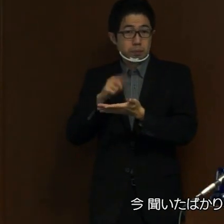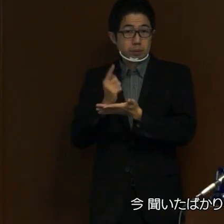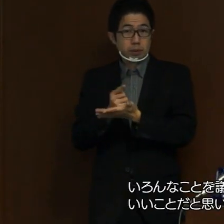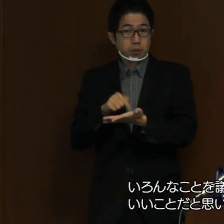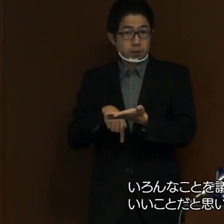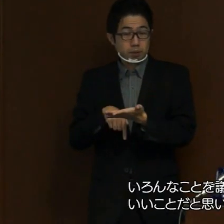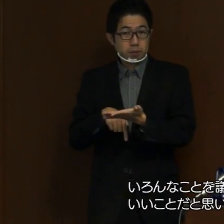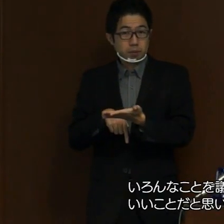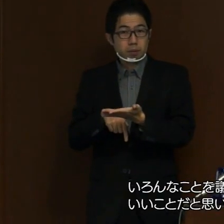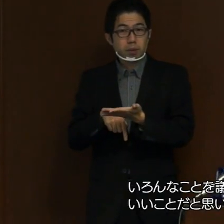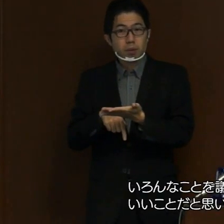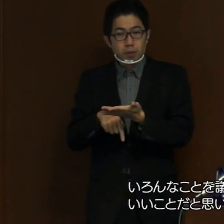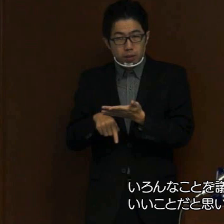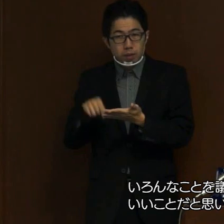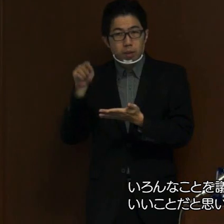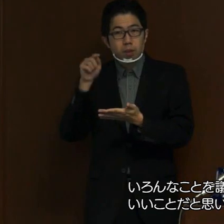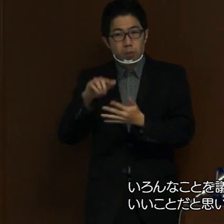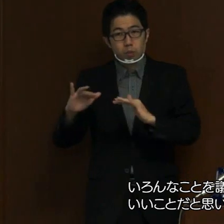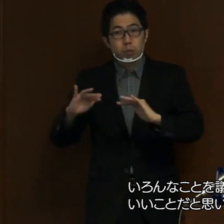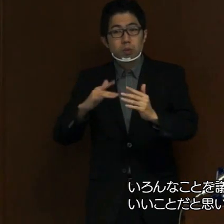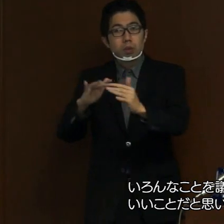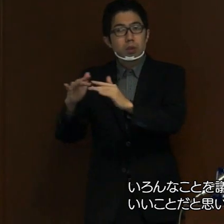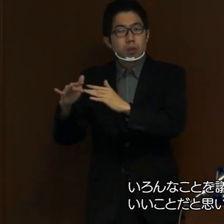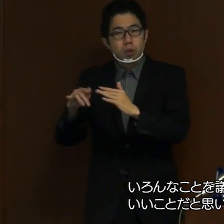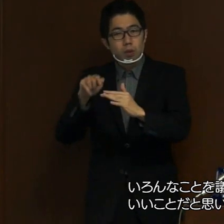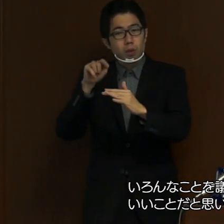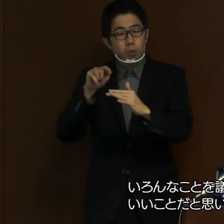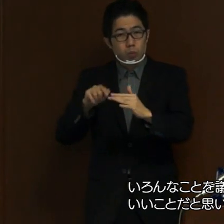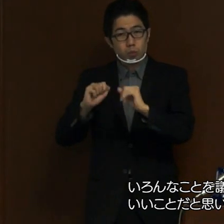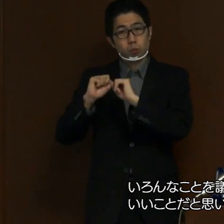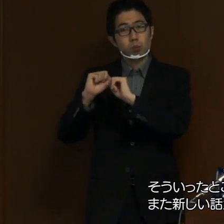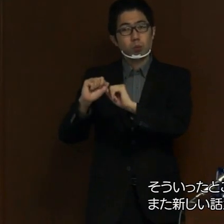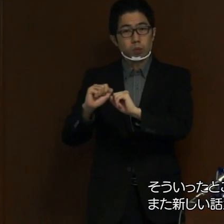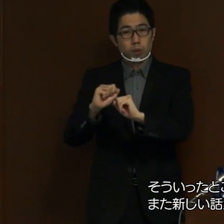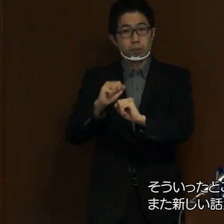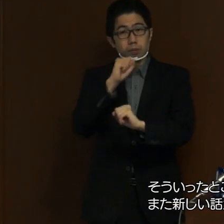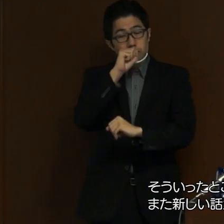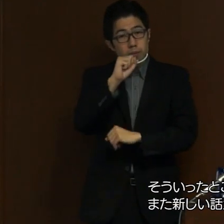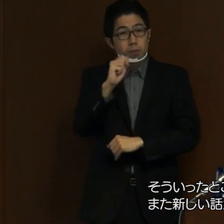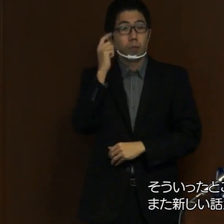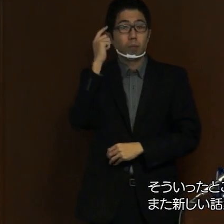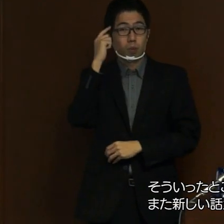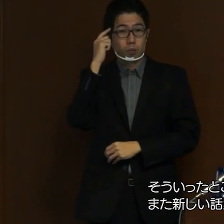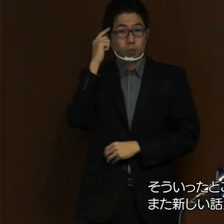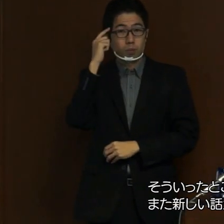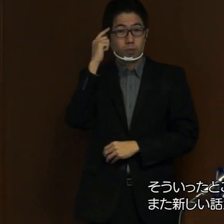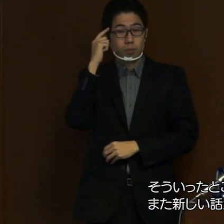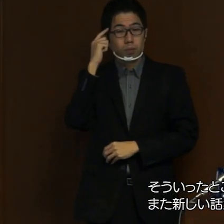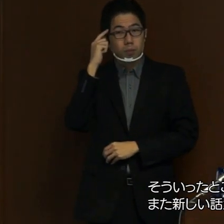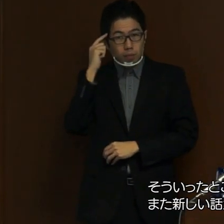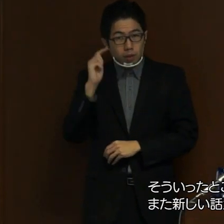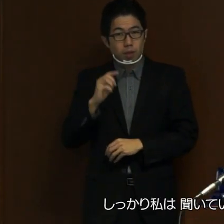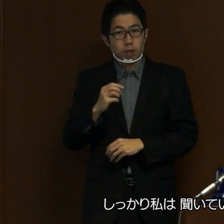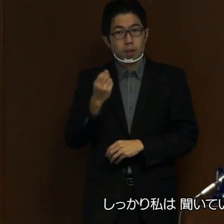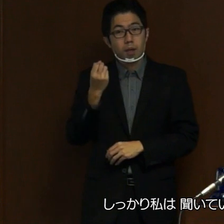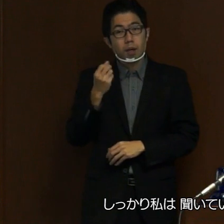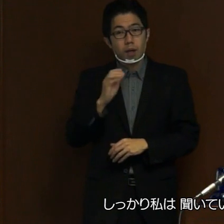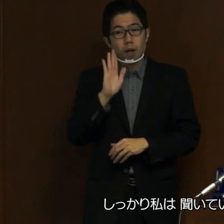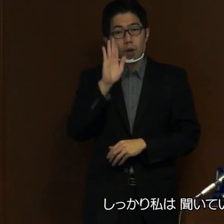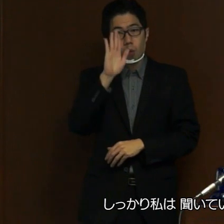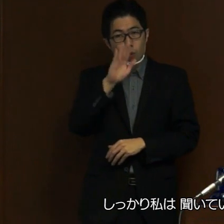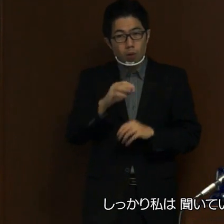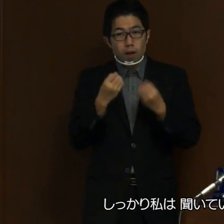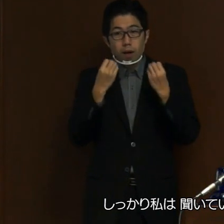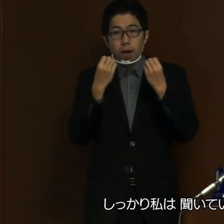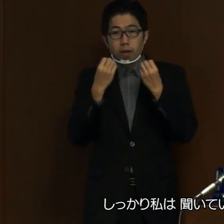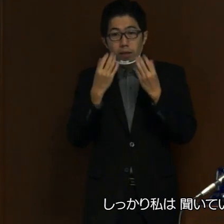あいろんなこと議論されていることはいいことだと思いますので、そういったところについてまた新しい話があればしっかり私も